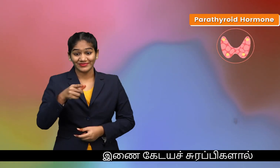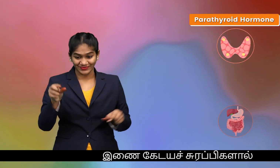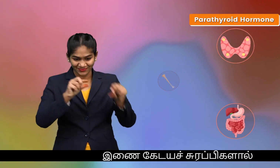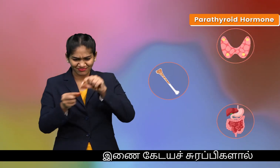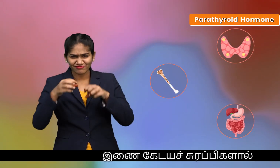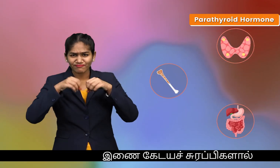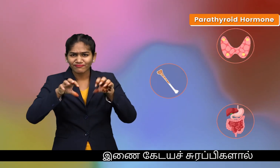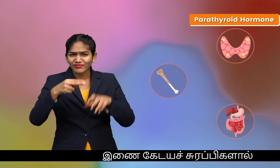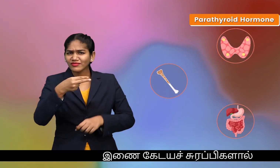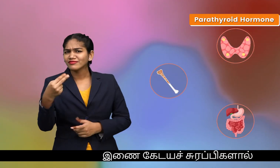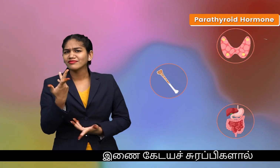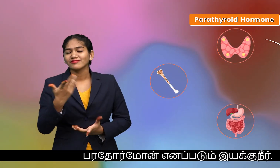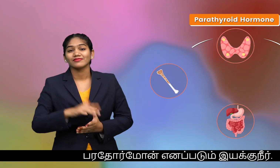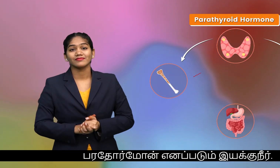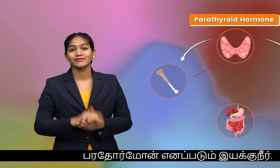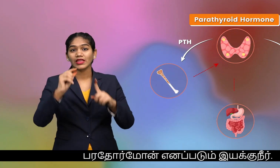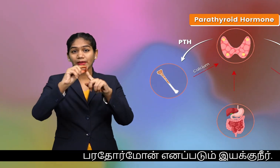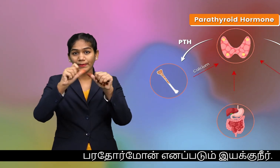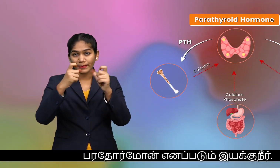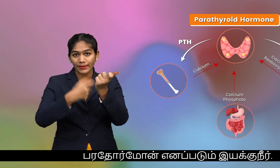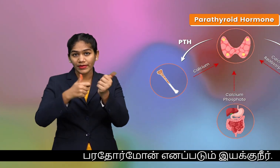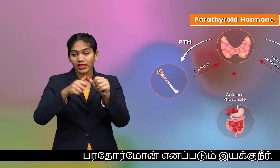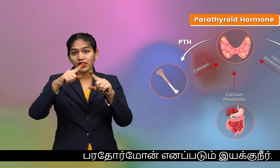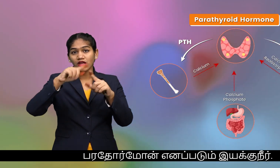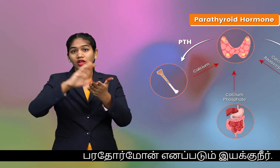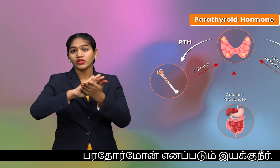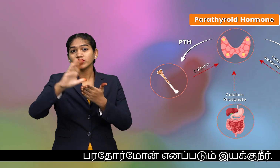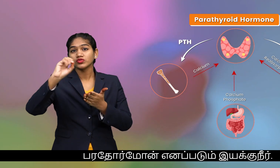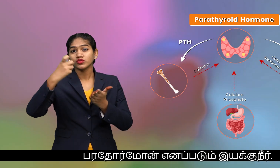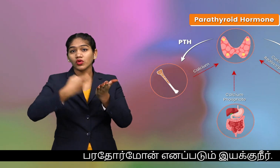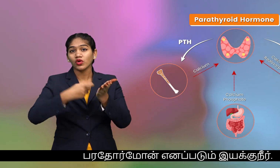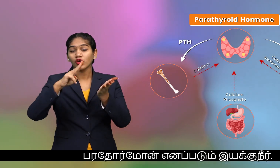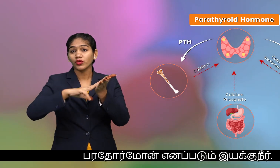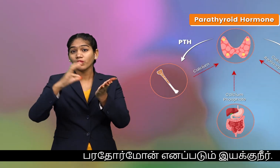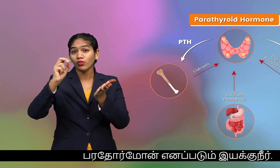இணைக்கேடைய சுரப்பிகளால் பரதோர்மோன் எனப்படும் இயக்குநீர்,